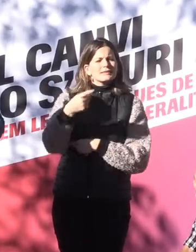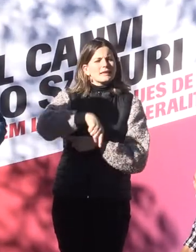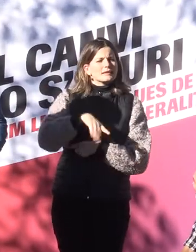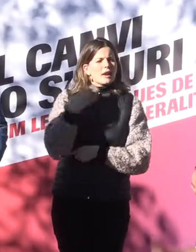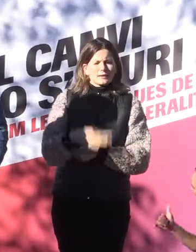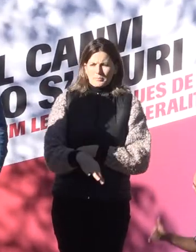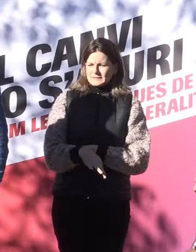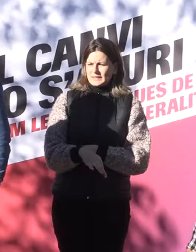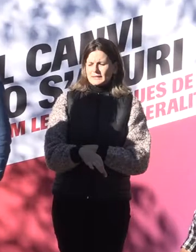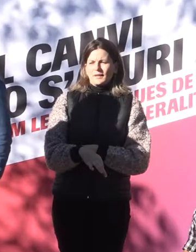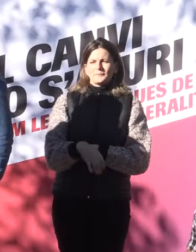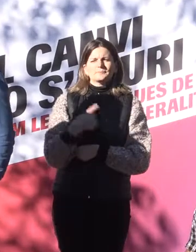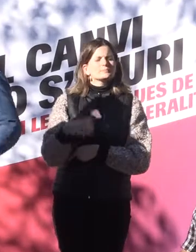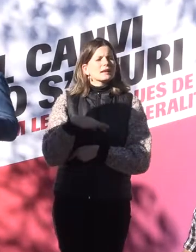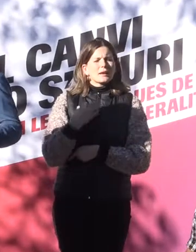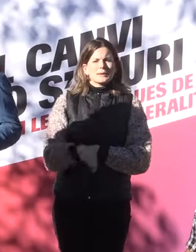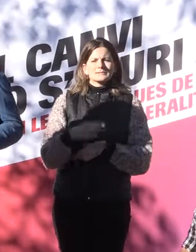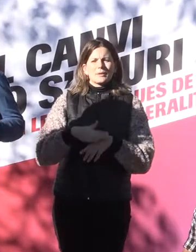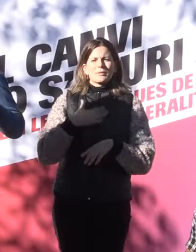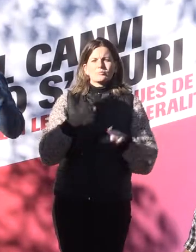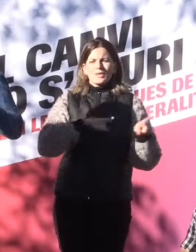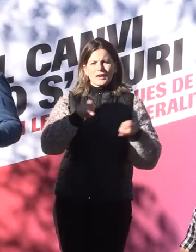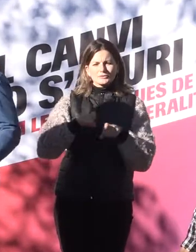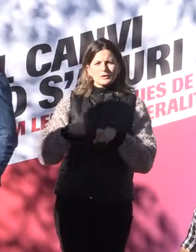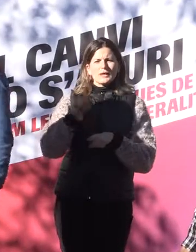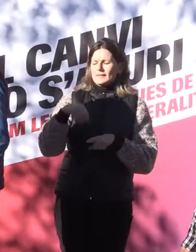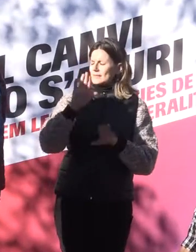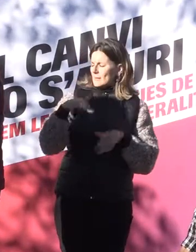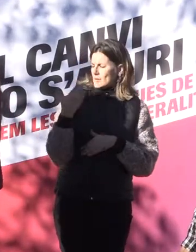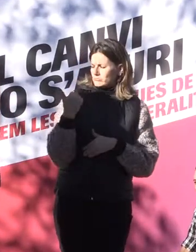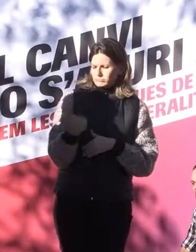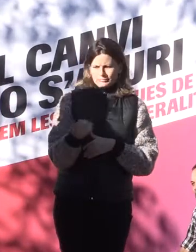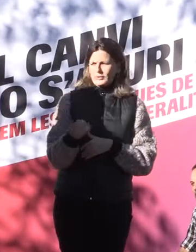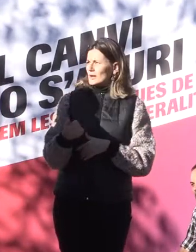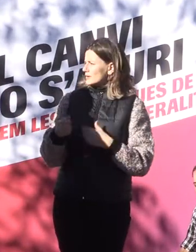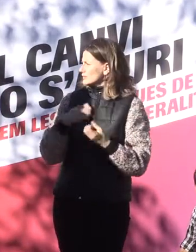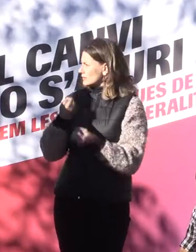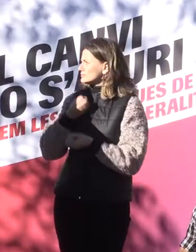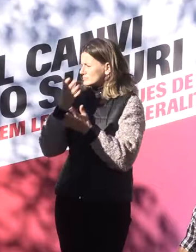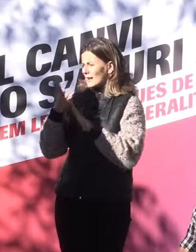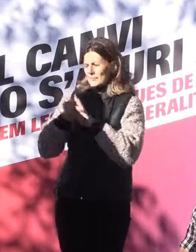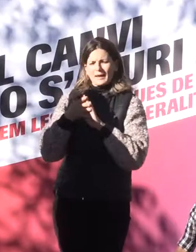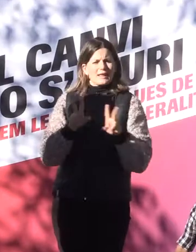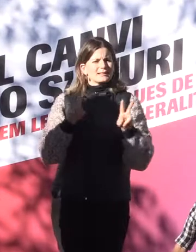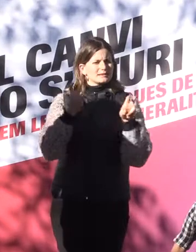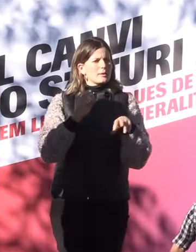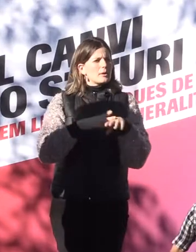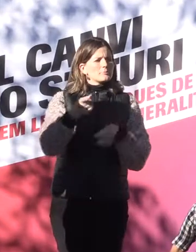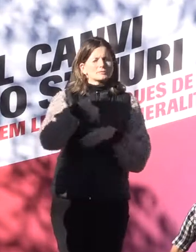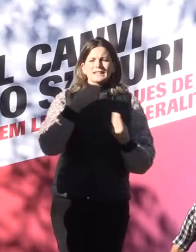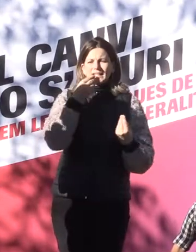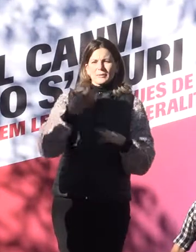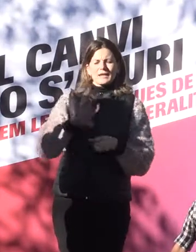capacidad de elegir y también ser elegidos yo quiero hacer énfasis en ese tema para que a nuestros